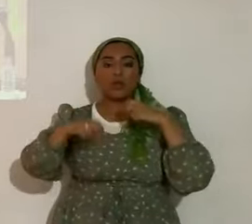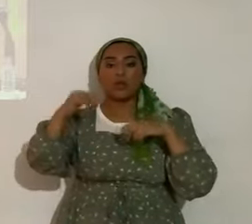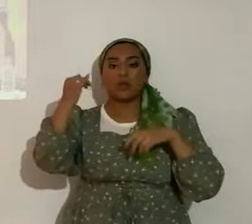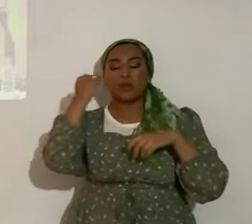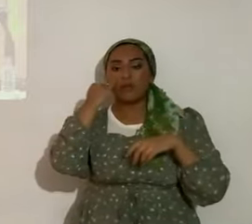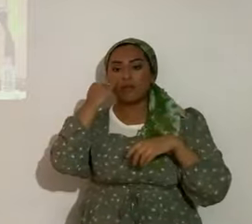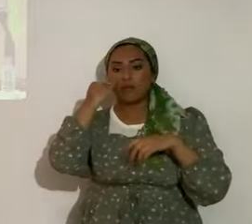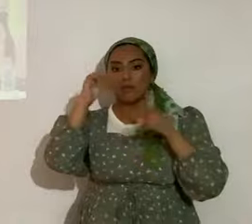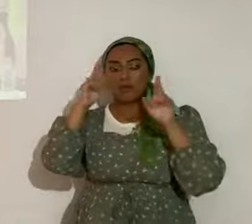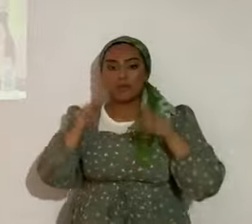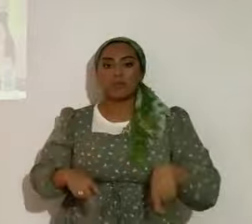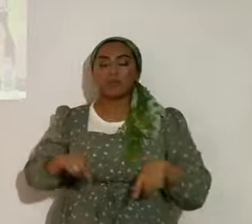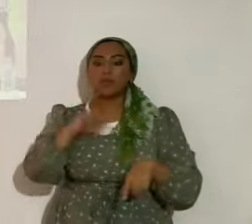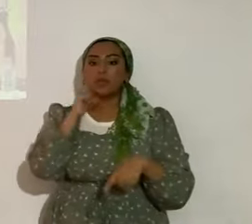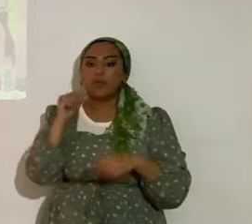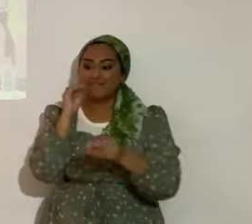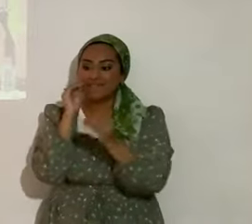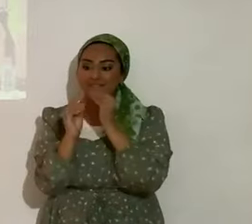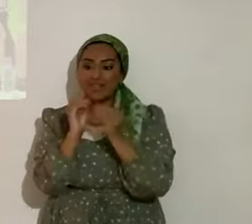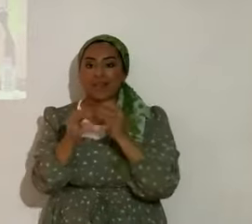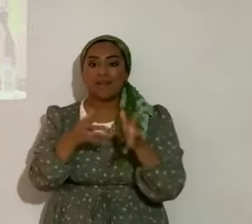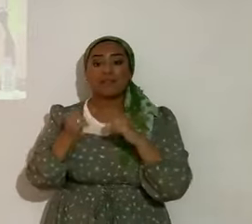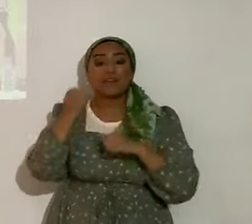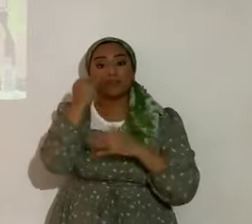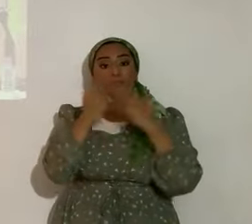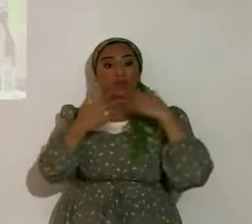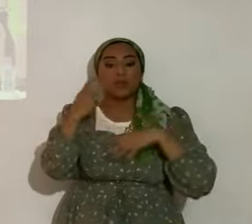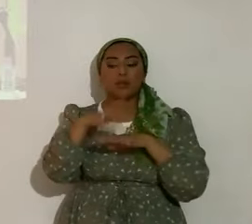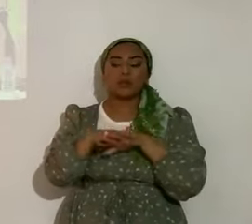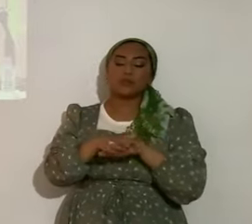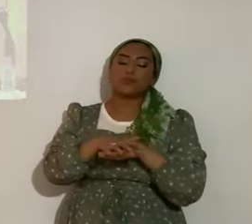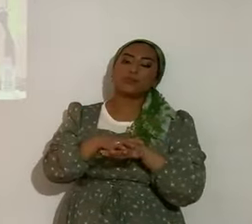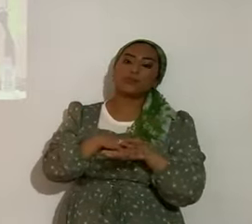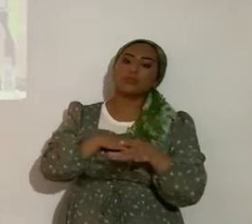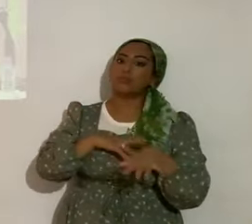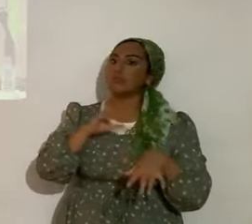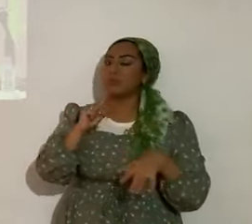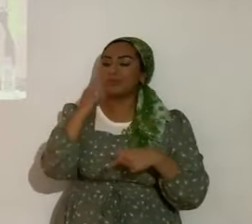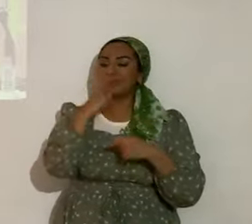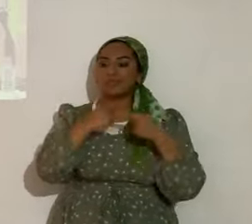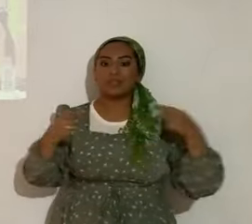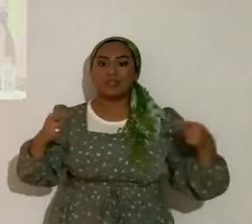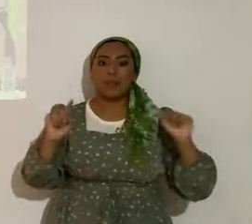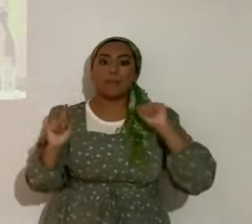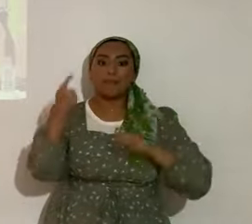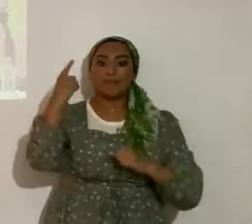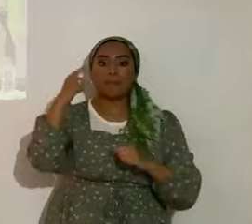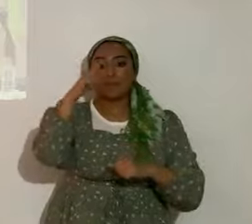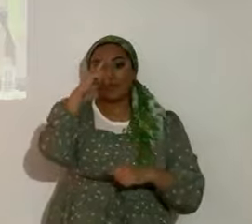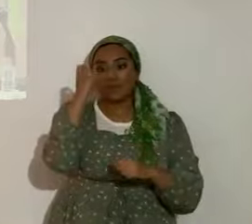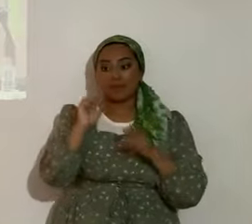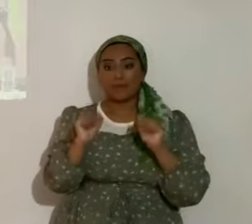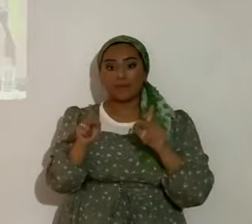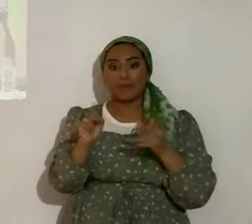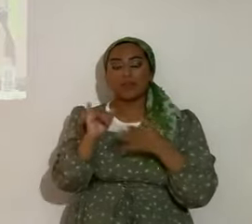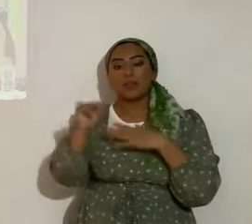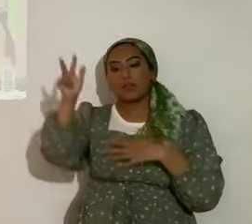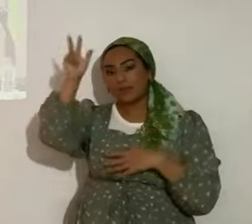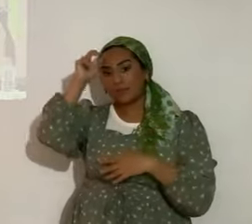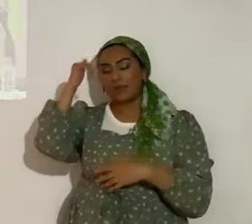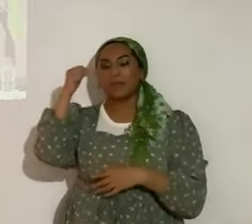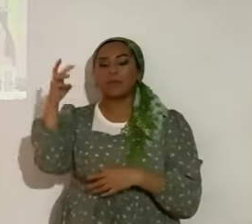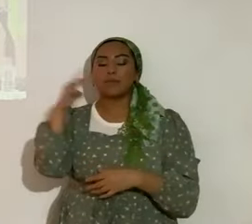eso rápido. O sea, la tardanza es el enemigo número uno, porque permites que Satanás,